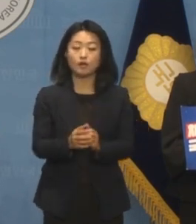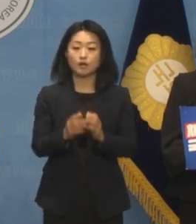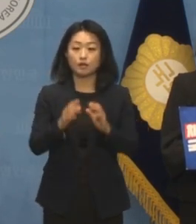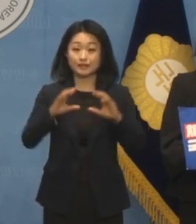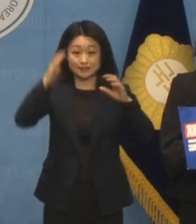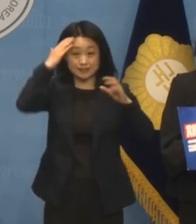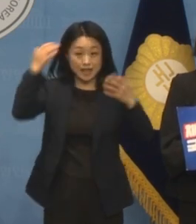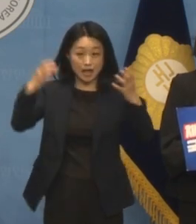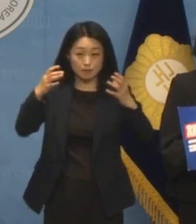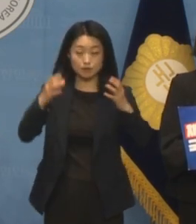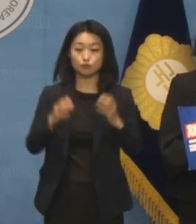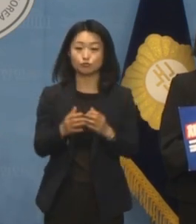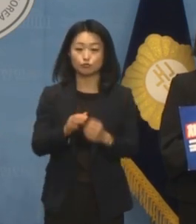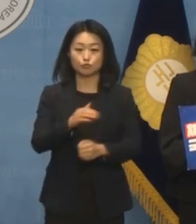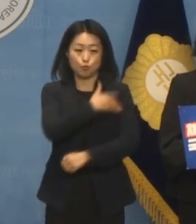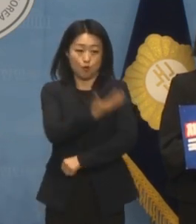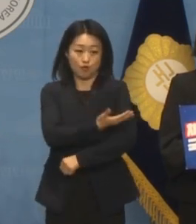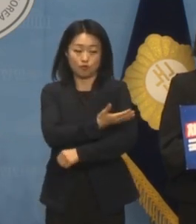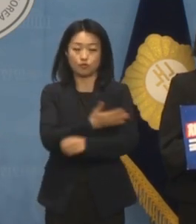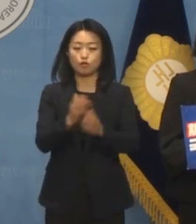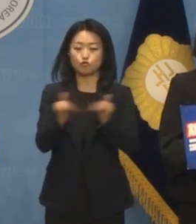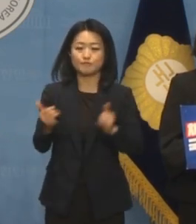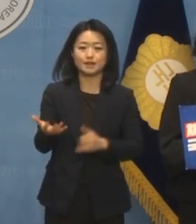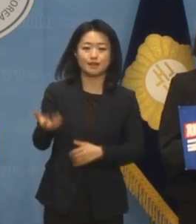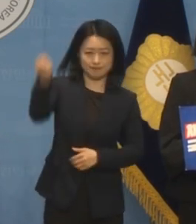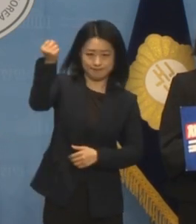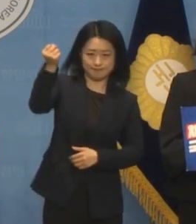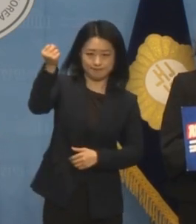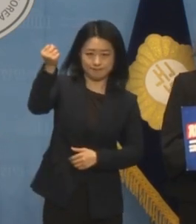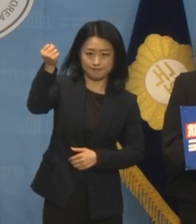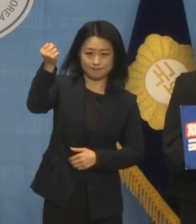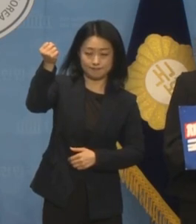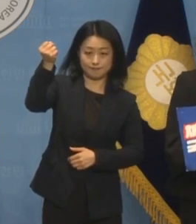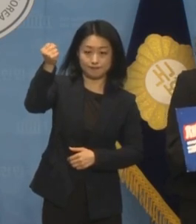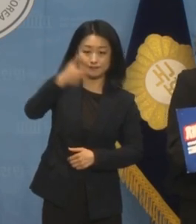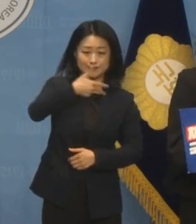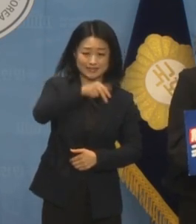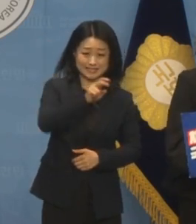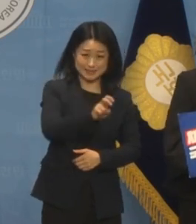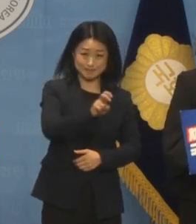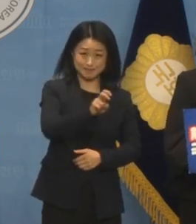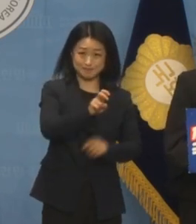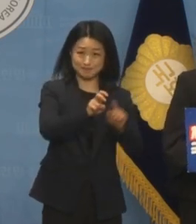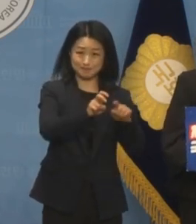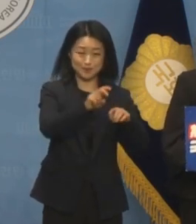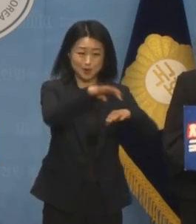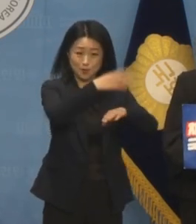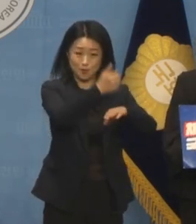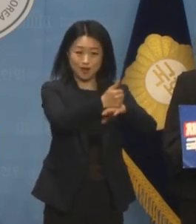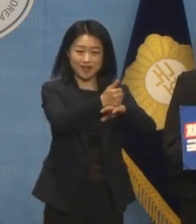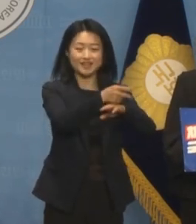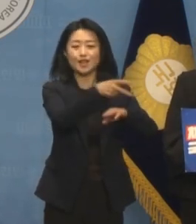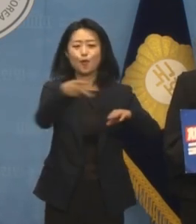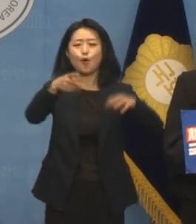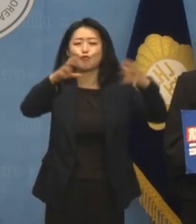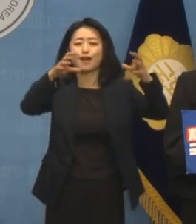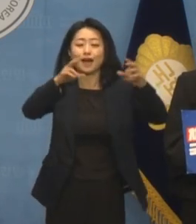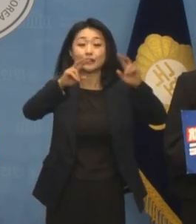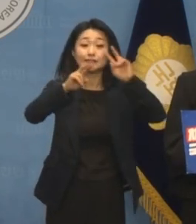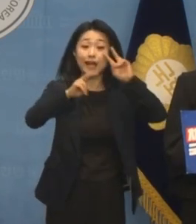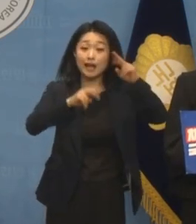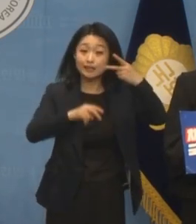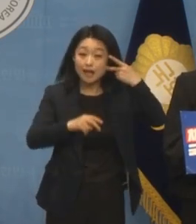있고 모든 권력은 국민으로부터 나옵니다. 짐이 곧 국가라고 착각하고 있는 윤석열,